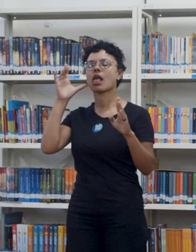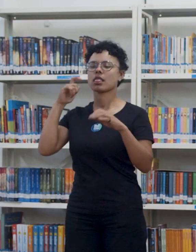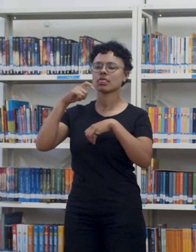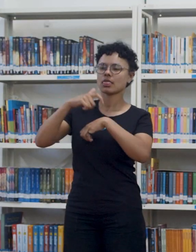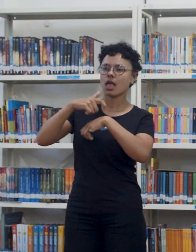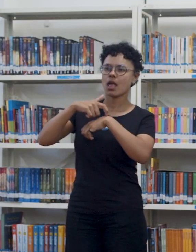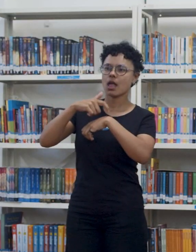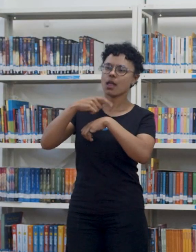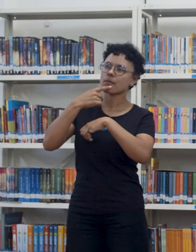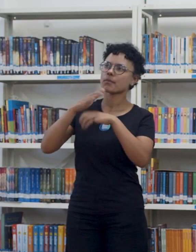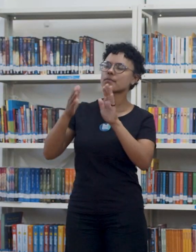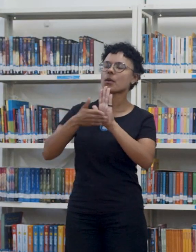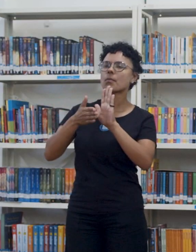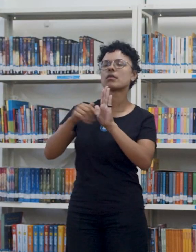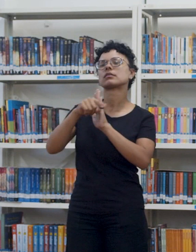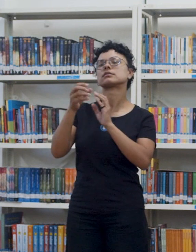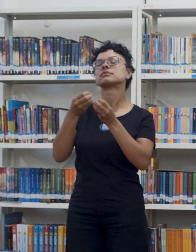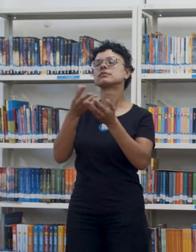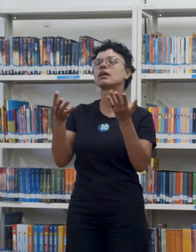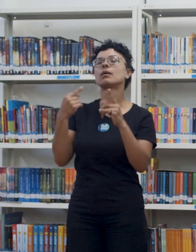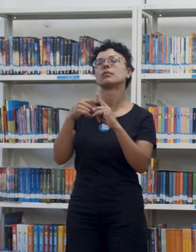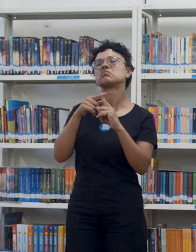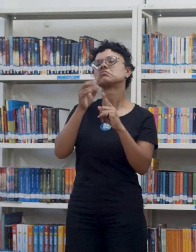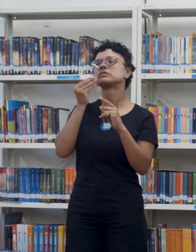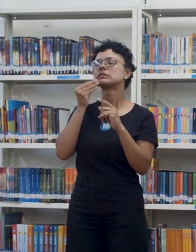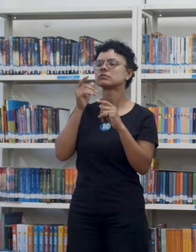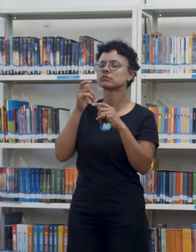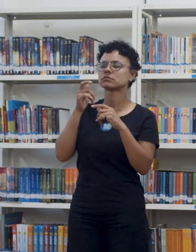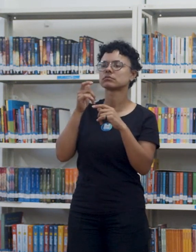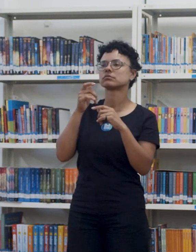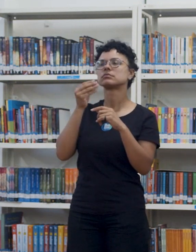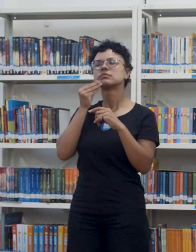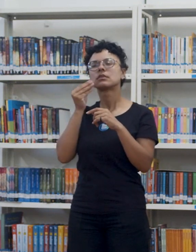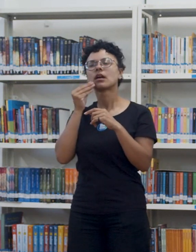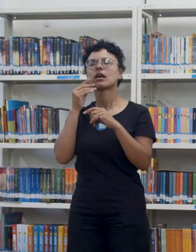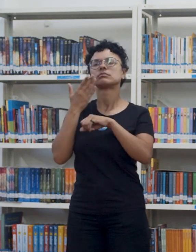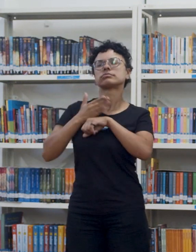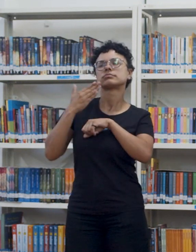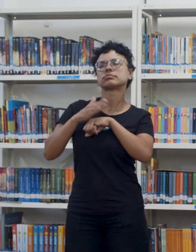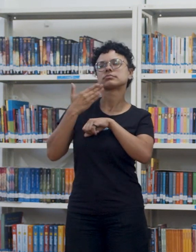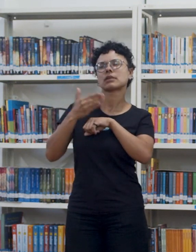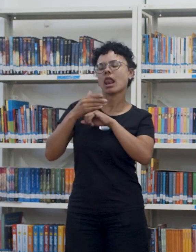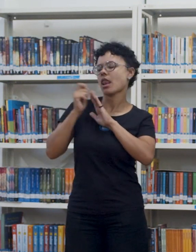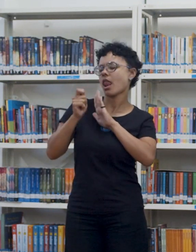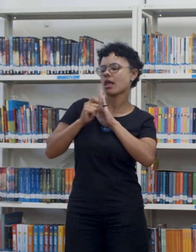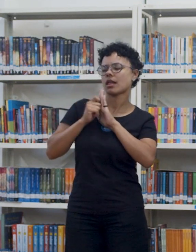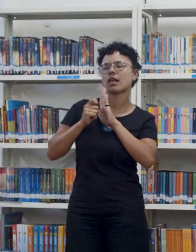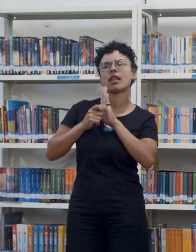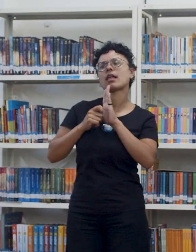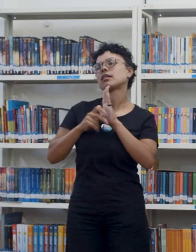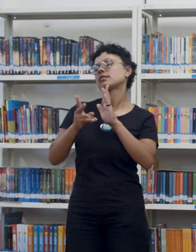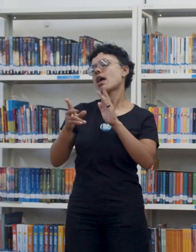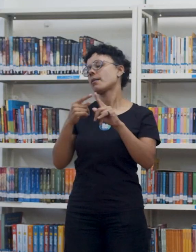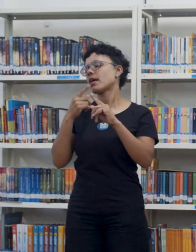que eu proponho para vocês. Que vocês aproveitem o tempo de vocês e exercitem a escrita,